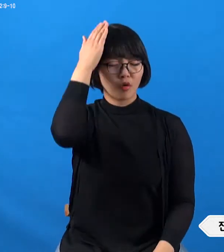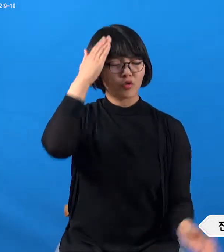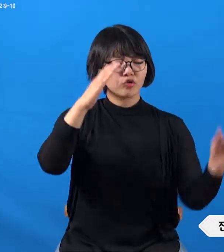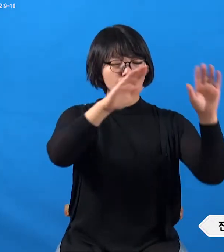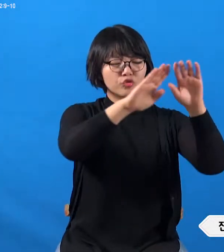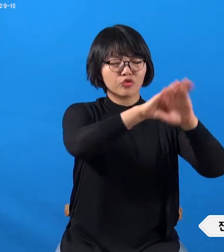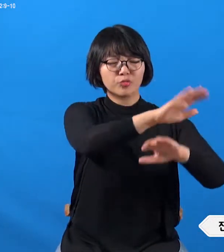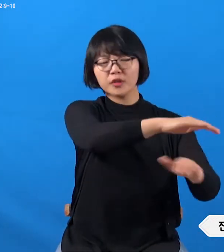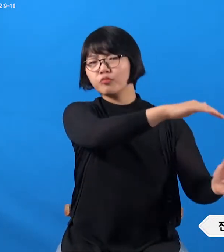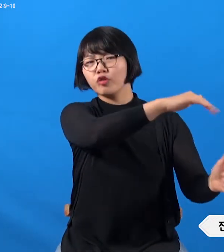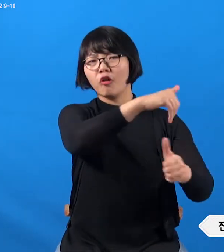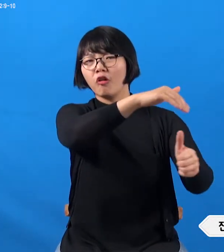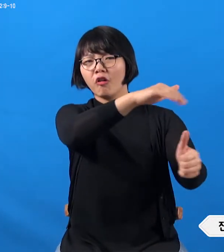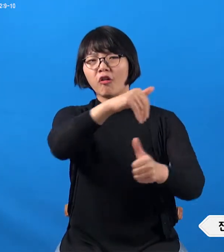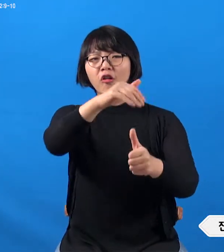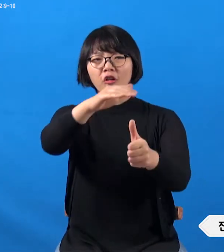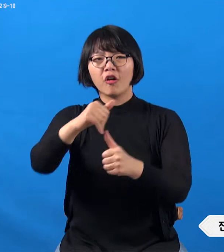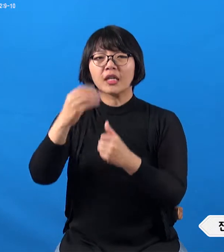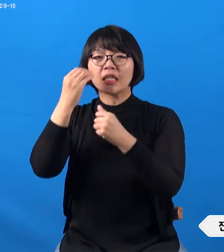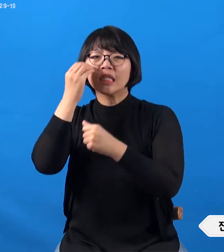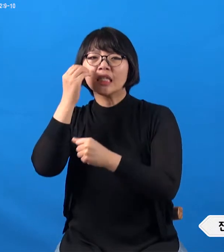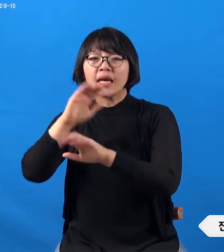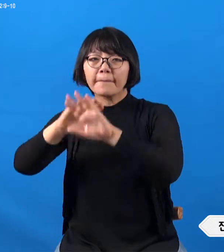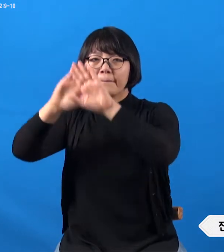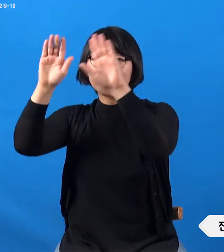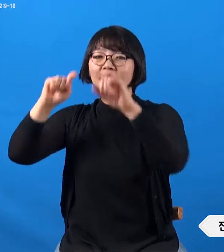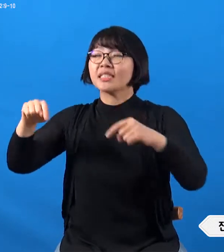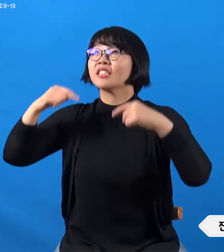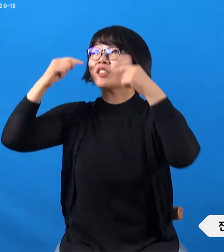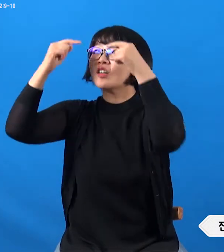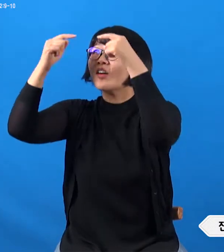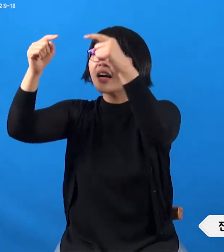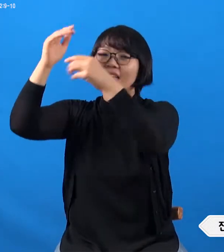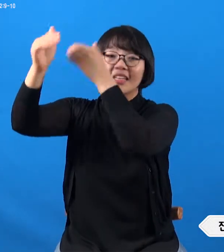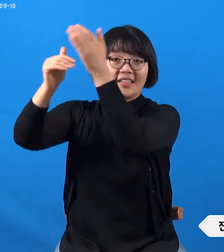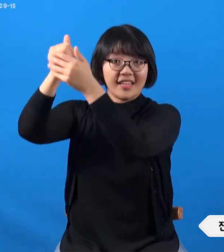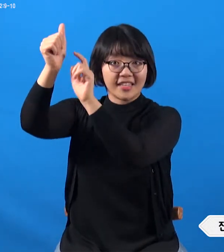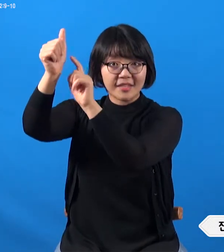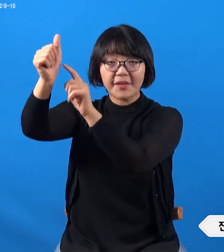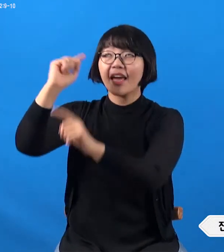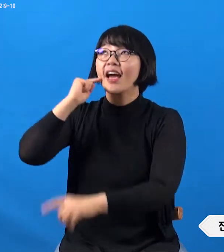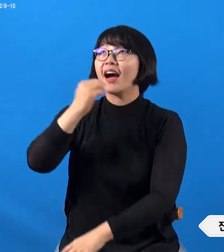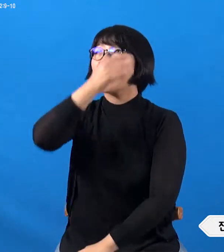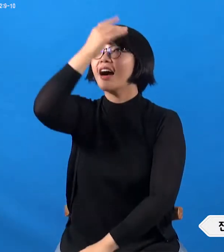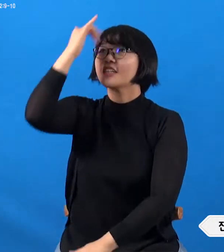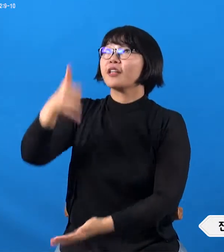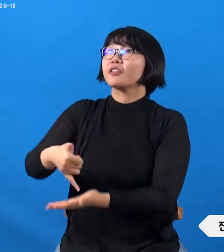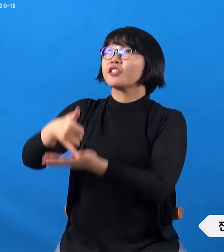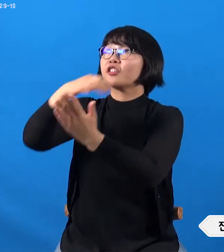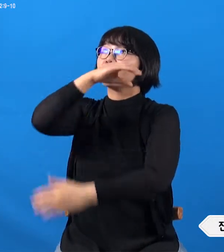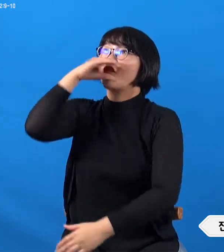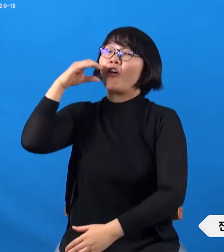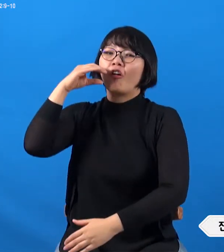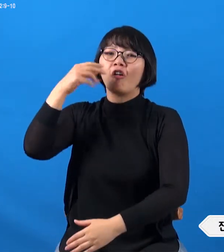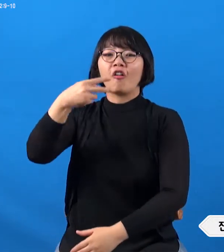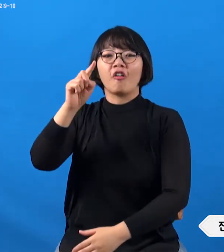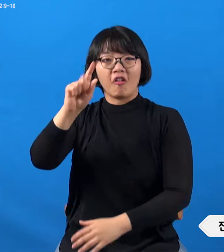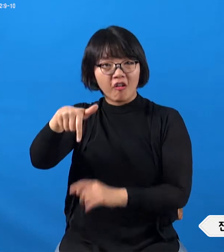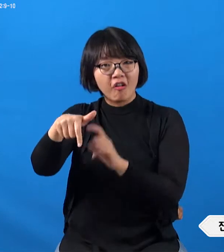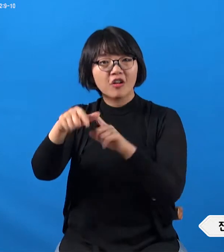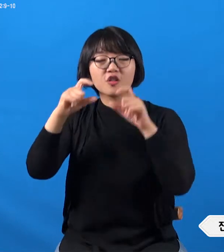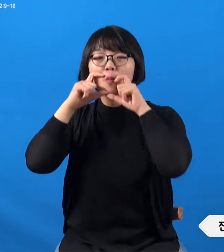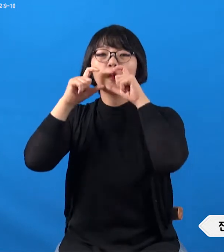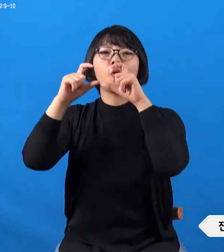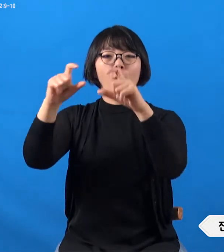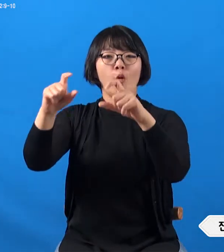어두운 가서 불러내어 기이한 빛에 들어가게 하신 이의 아름다운 덕을 선포하라. 이